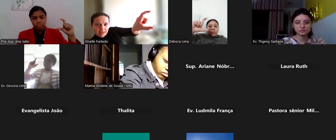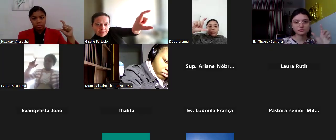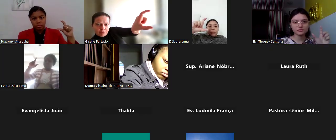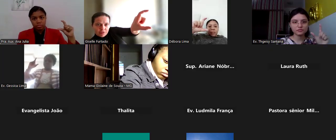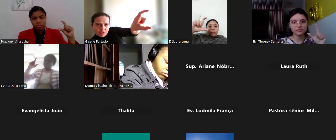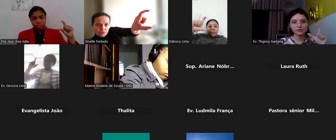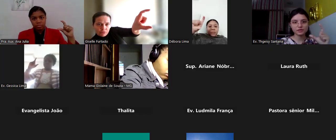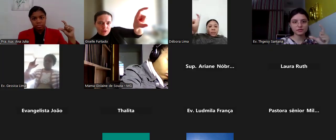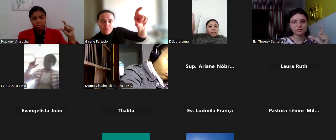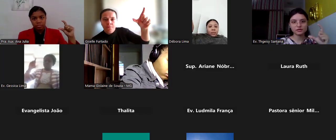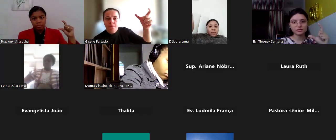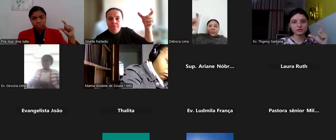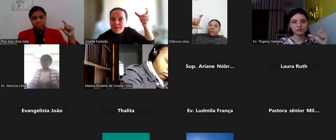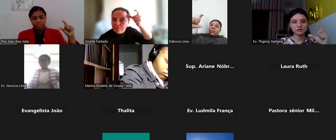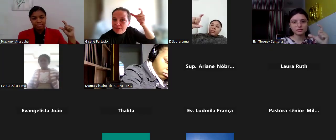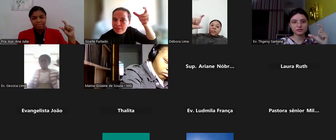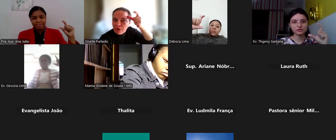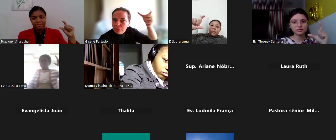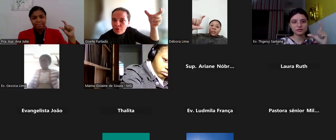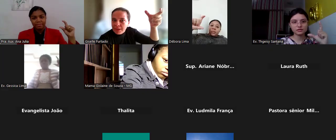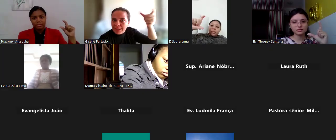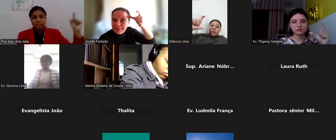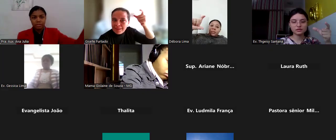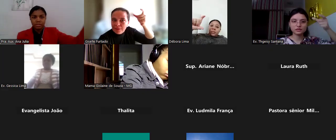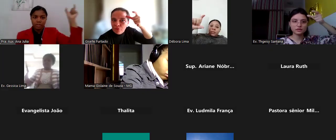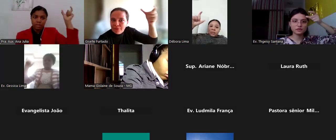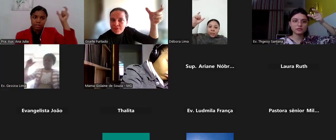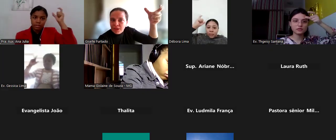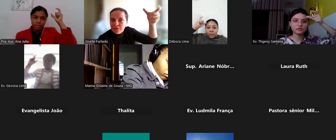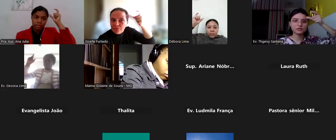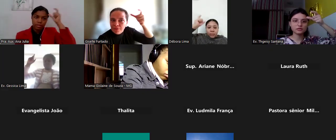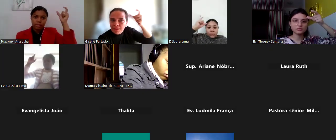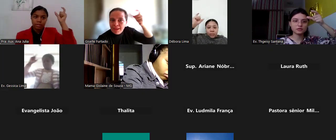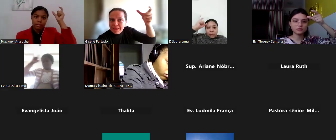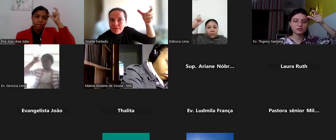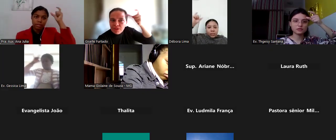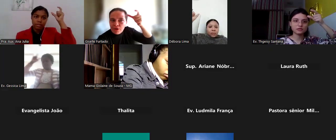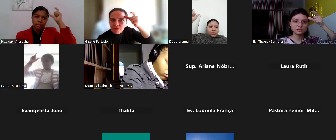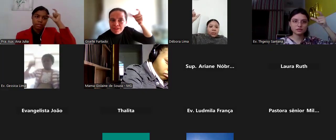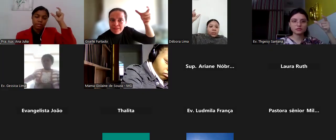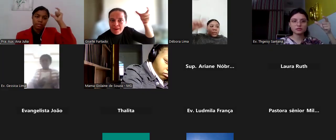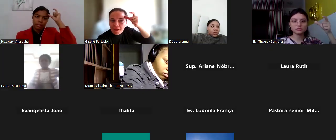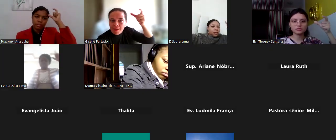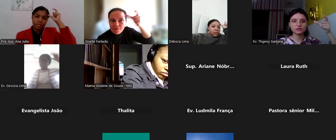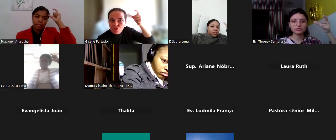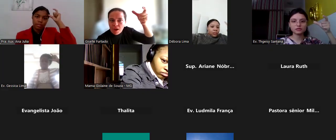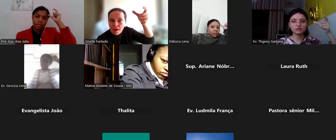Essa posição de mão. Você dá um toque na testa do lado esquerdo. Esse é o sinal de Satanás,